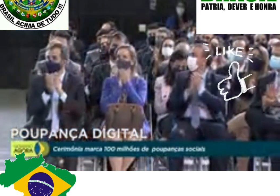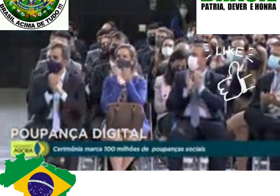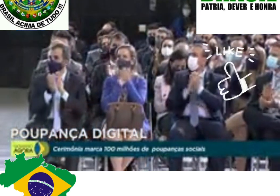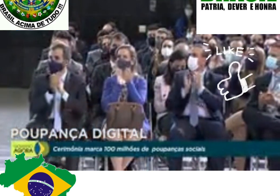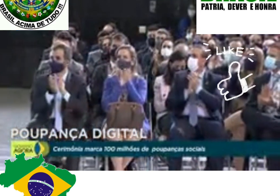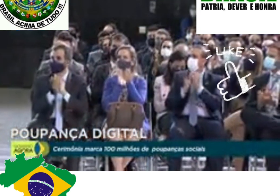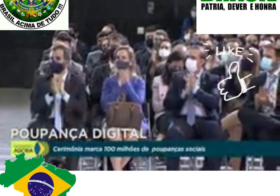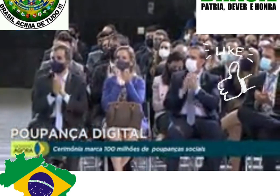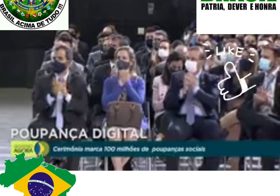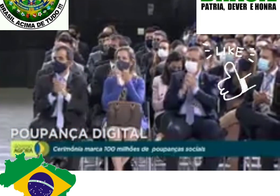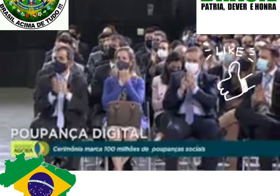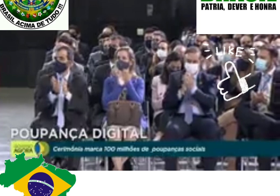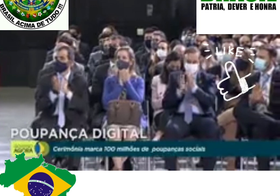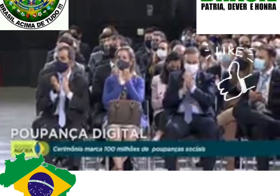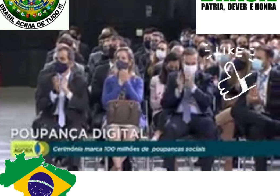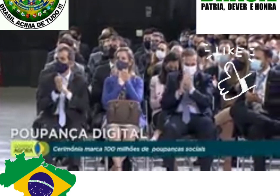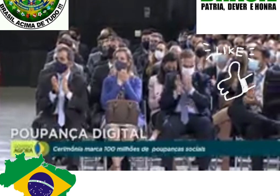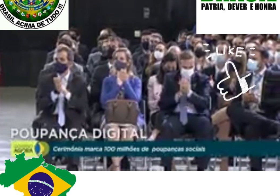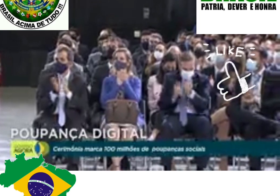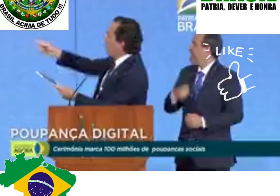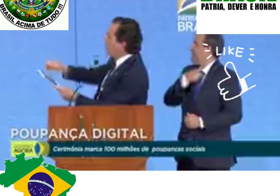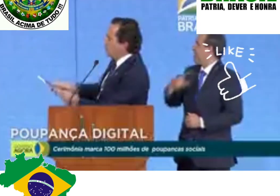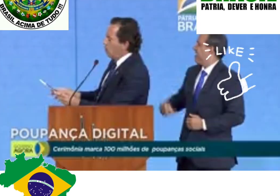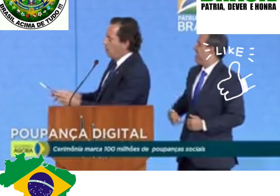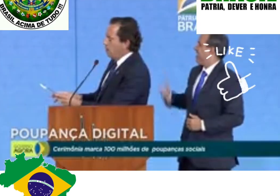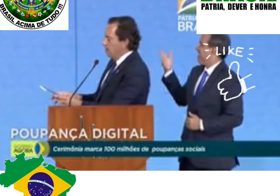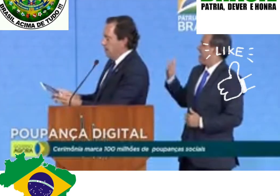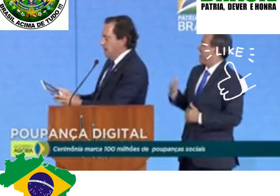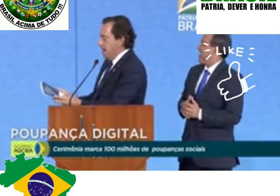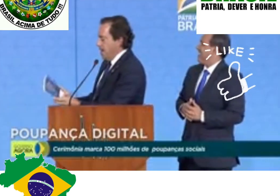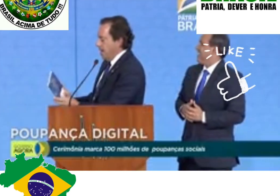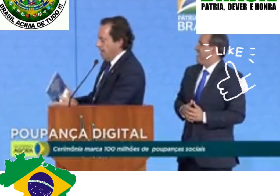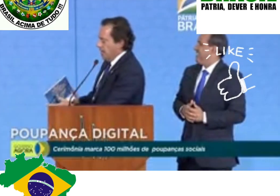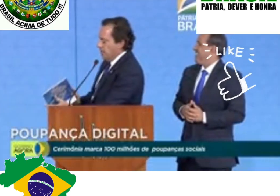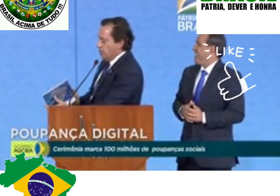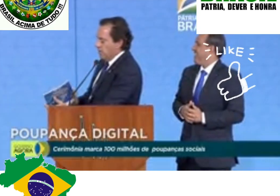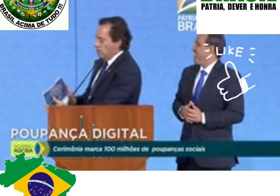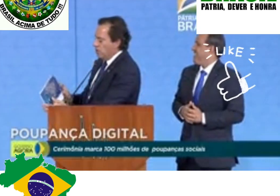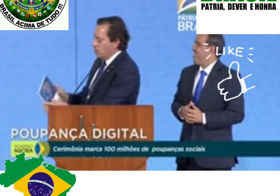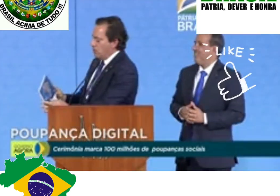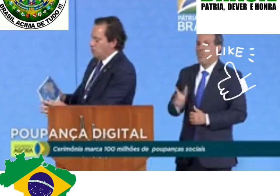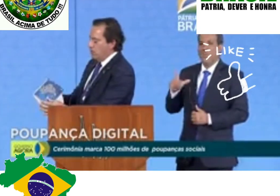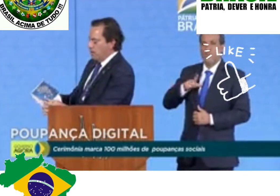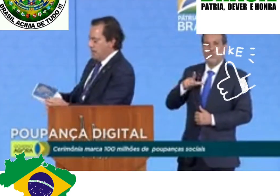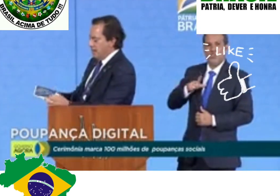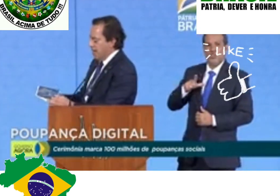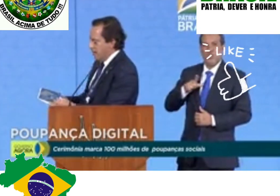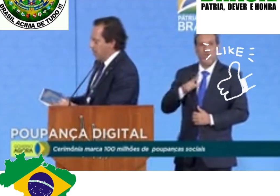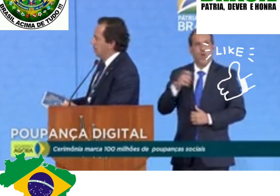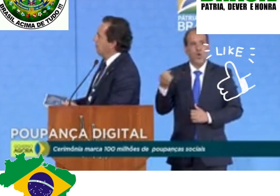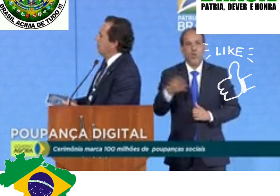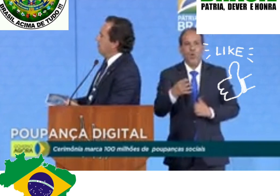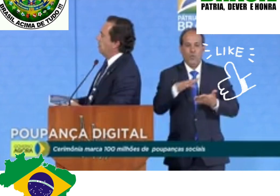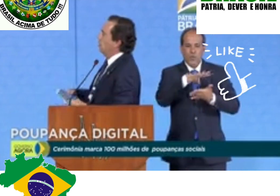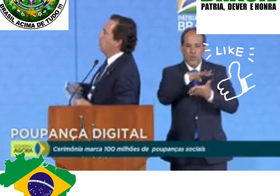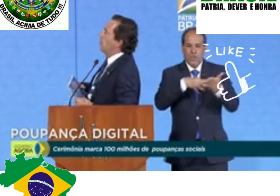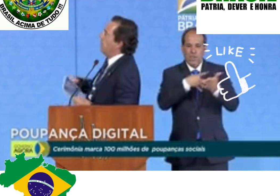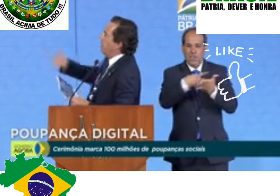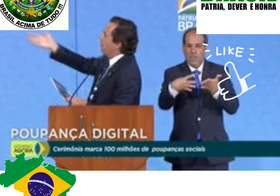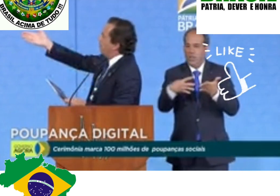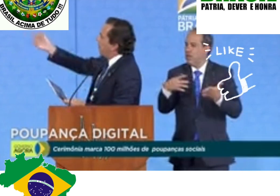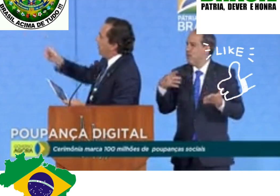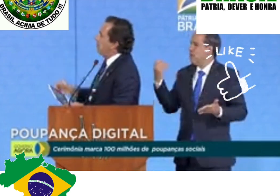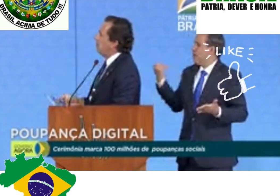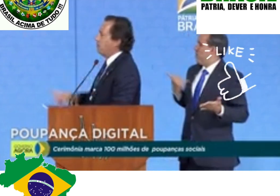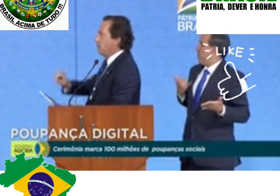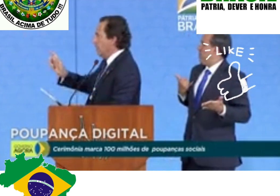Tem um vídeo, né? Presidente, eu vou quebrar o protocolo. A gente tem o nosso novo calendário e tinham me